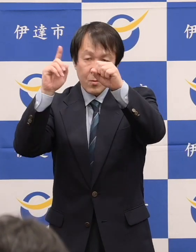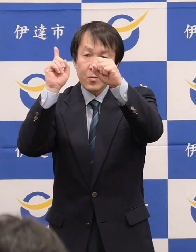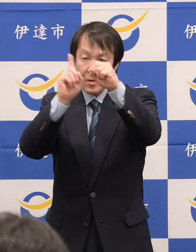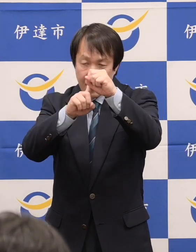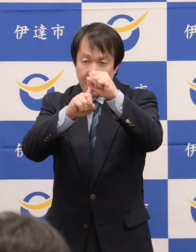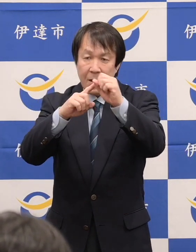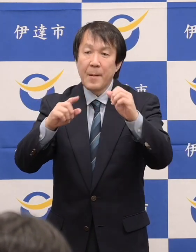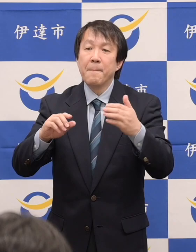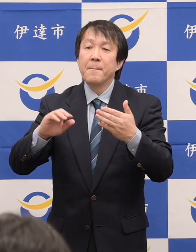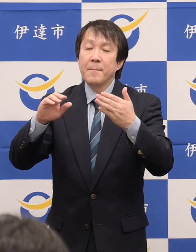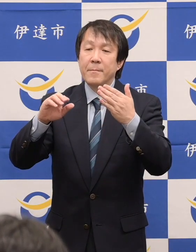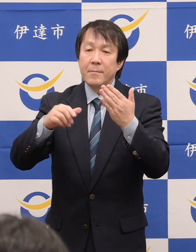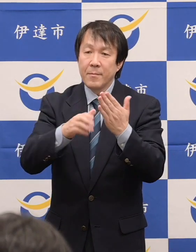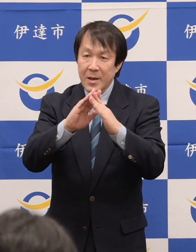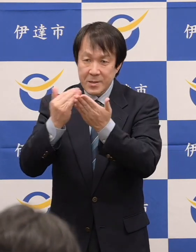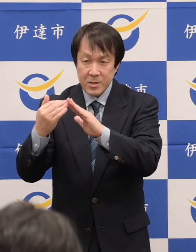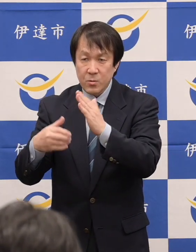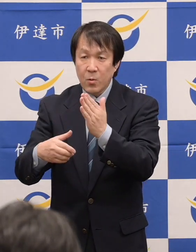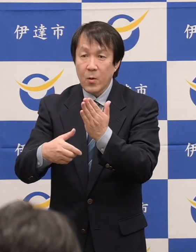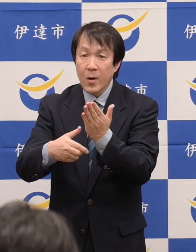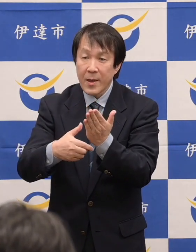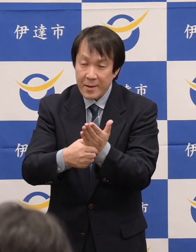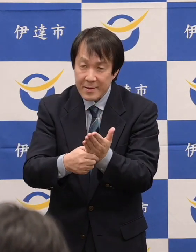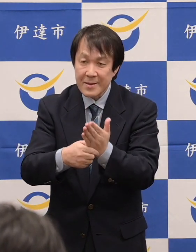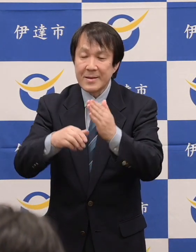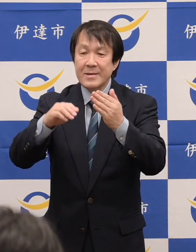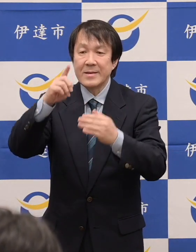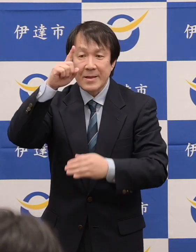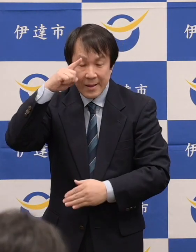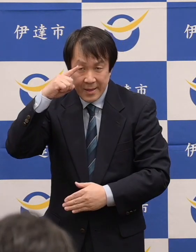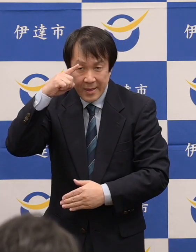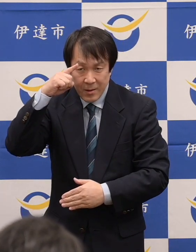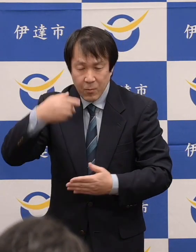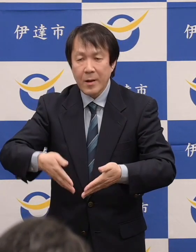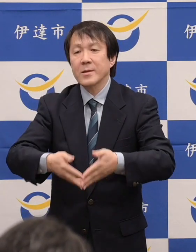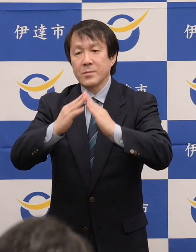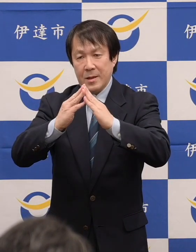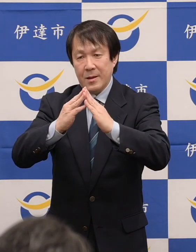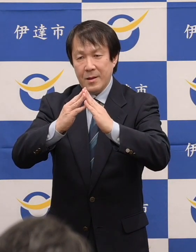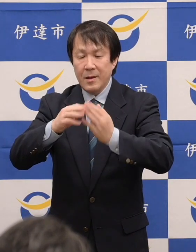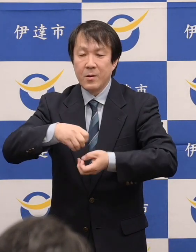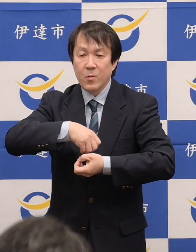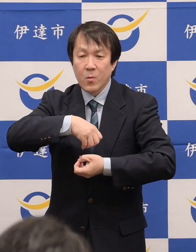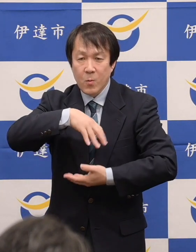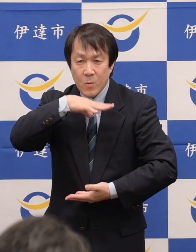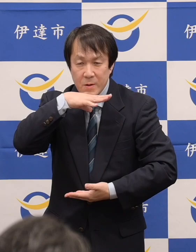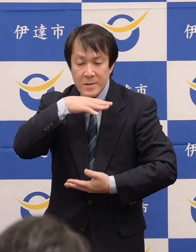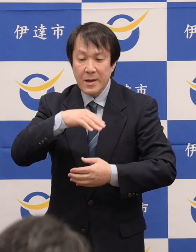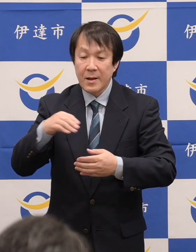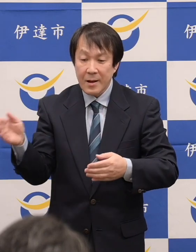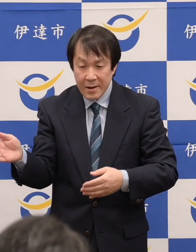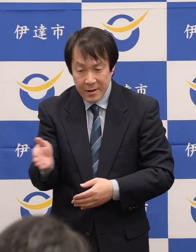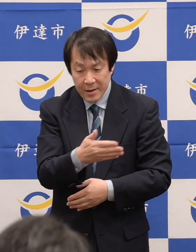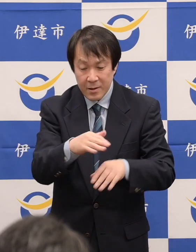駅伊達を開設をしたところであります。子どもから高齢者まで幅広い世代が